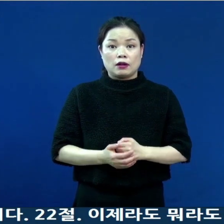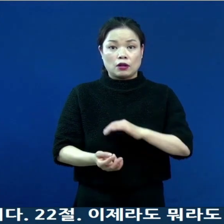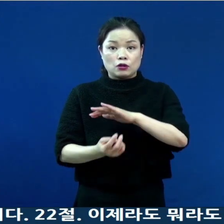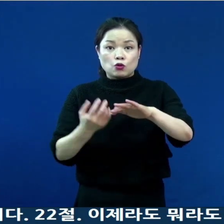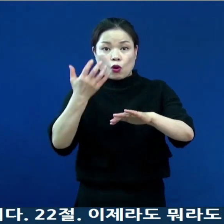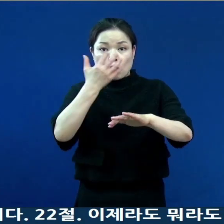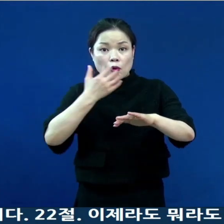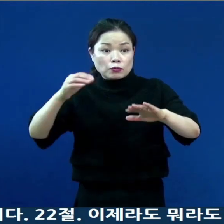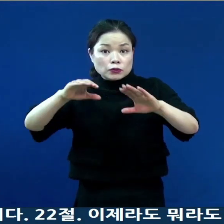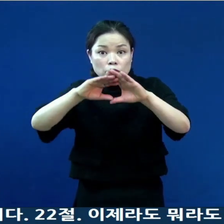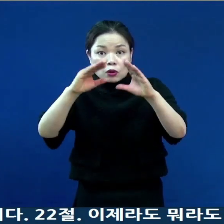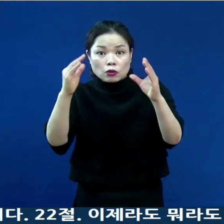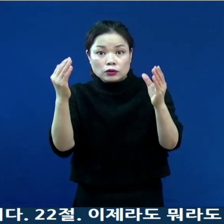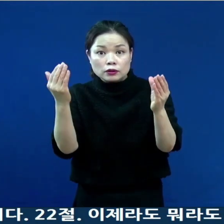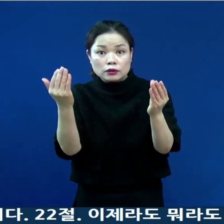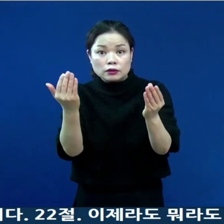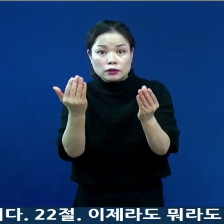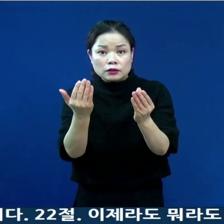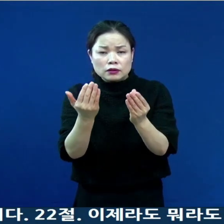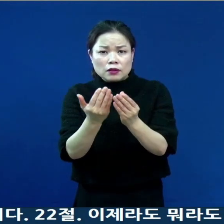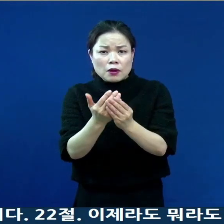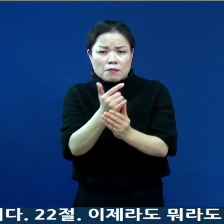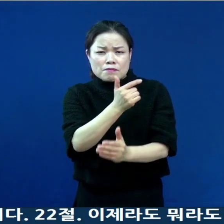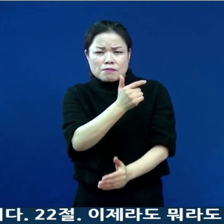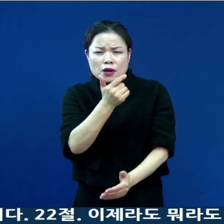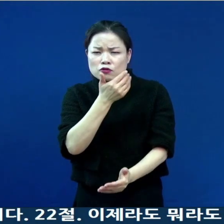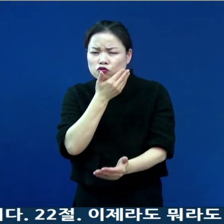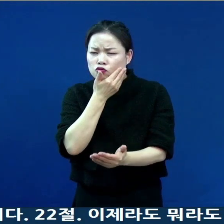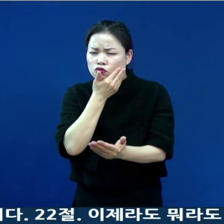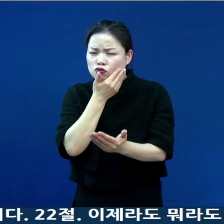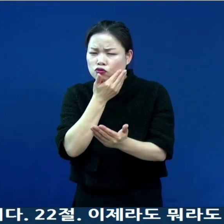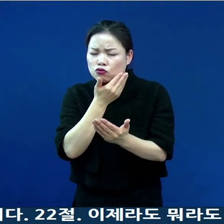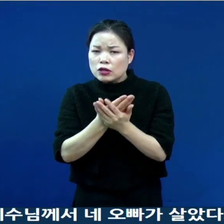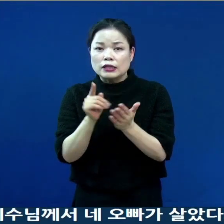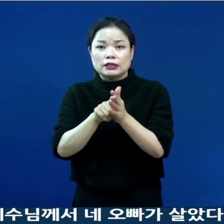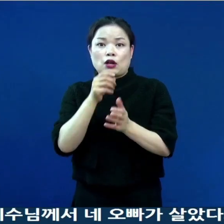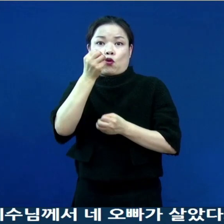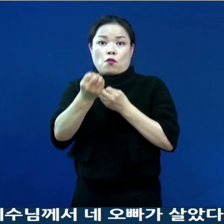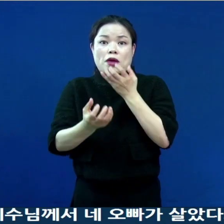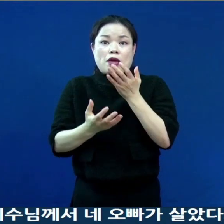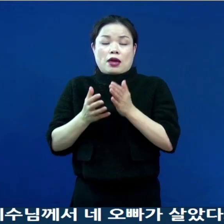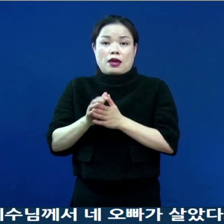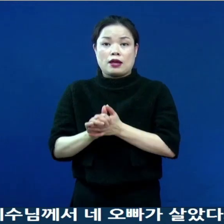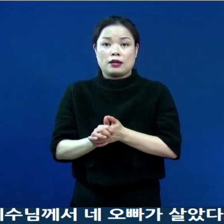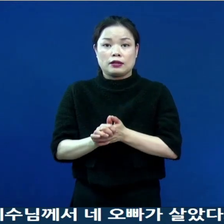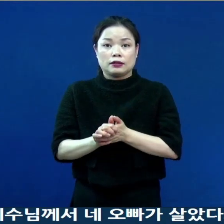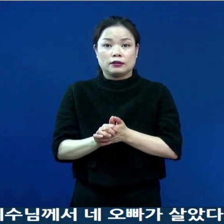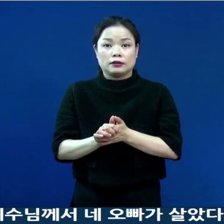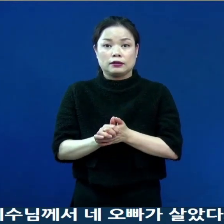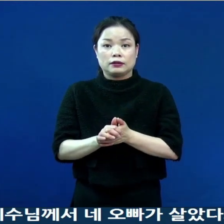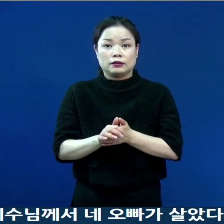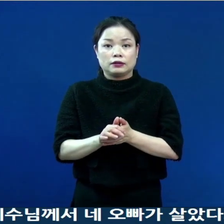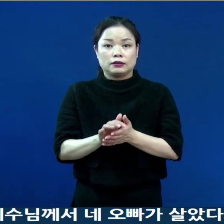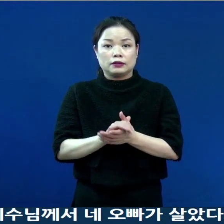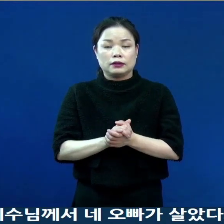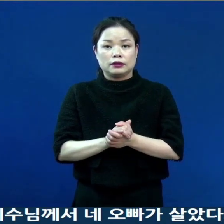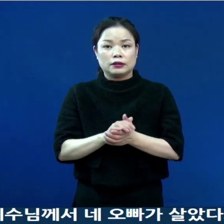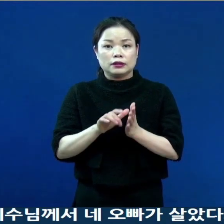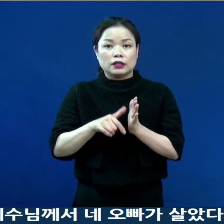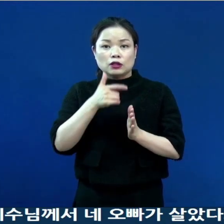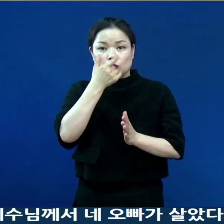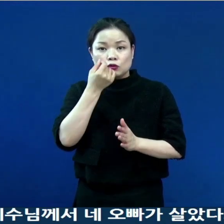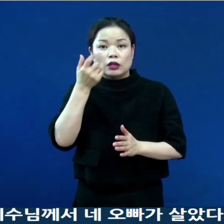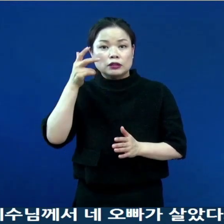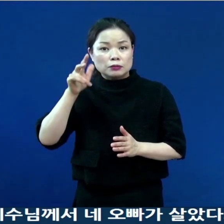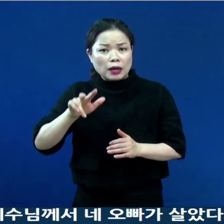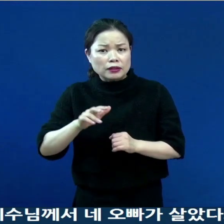요한복음 전체에서 매우 중요한 신앙 고백이에요. 좀 약간 옆으로 나가면, 그렇지 않아도 시간이 지금